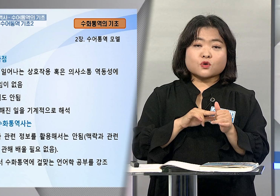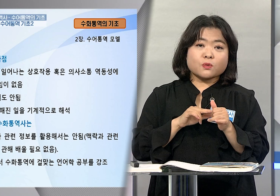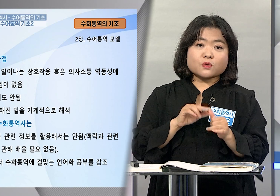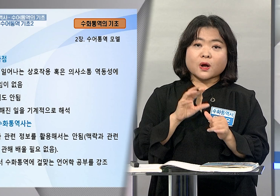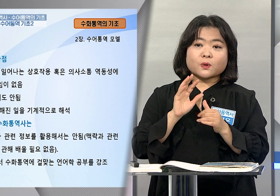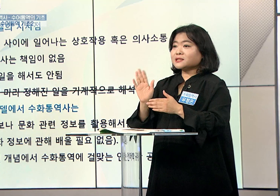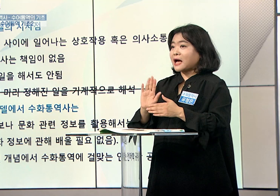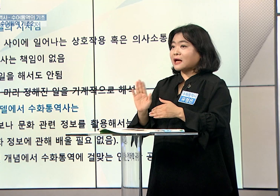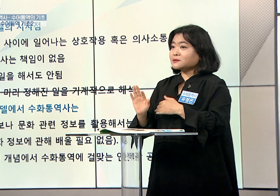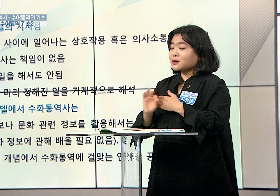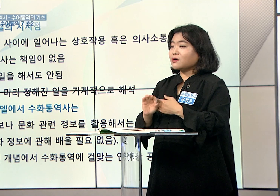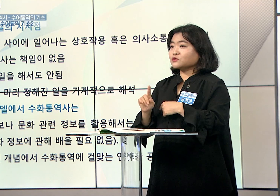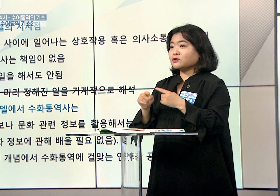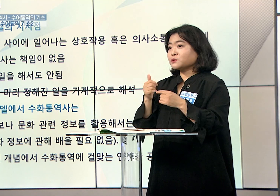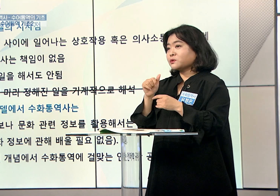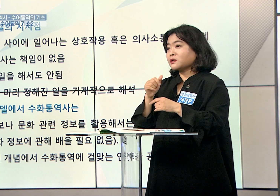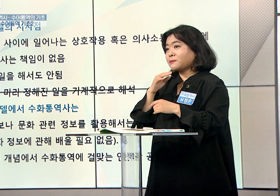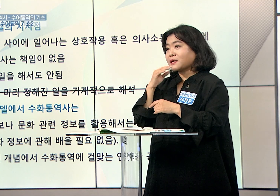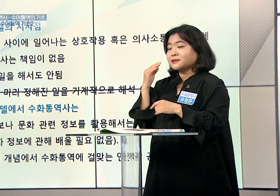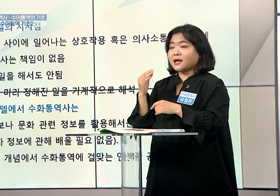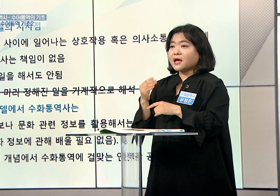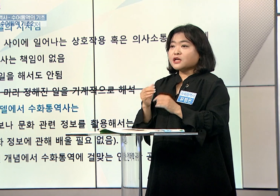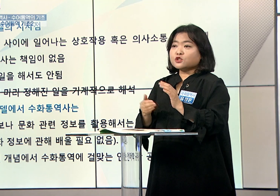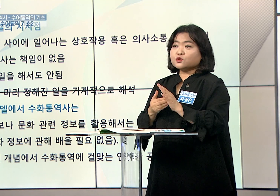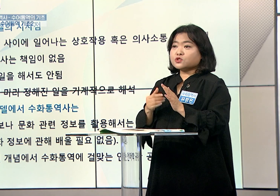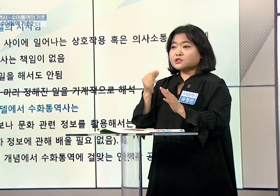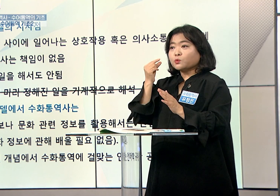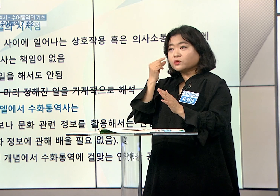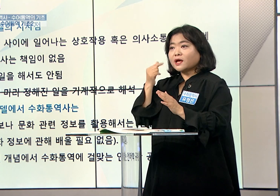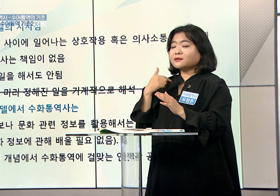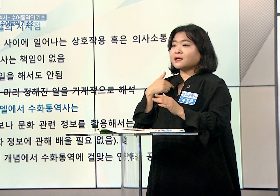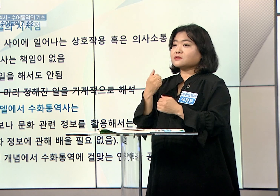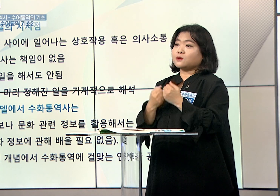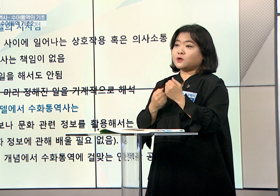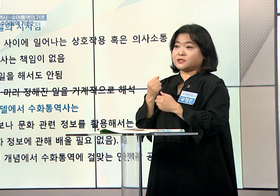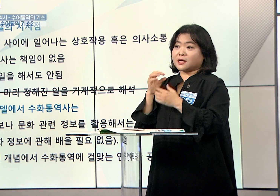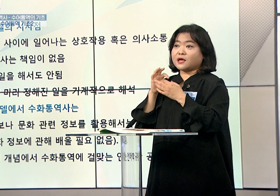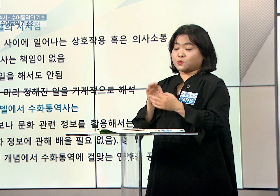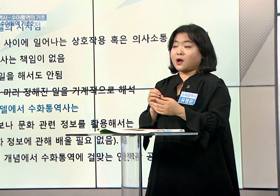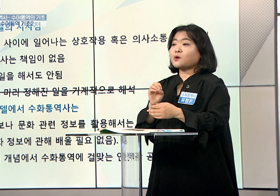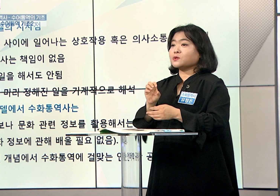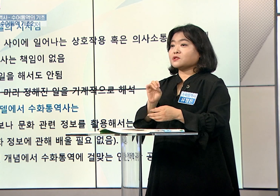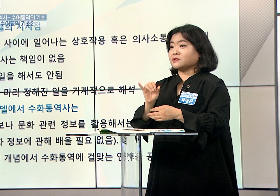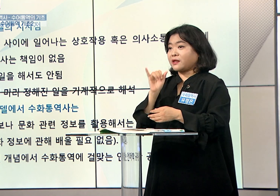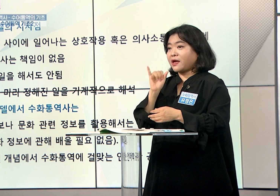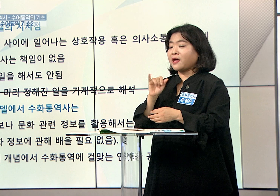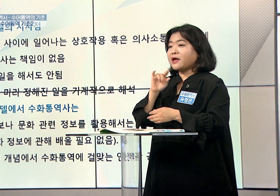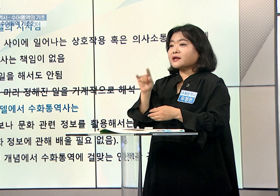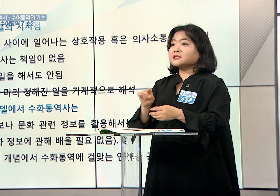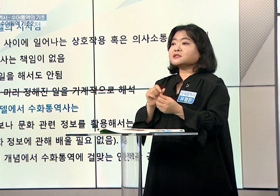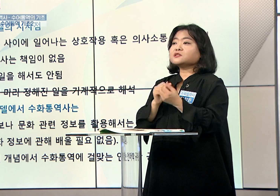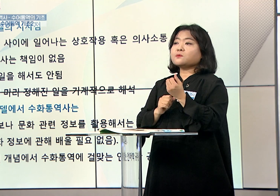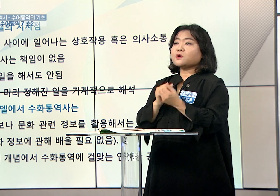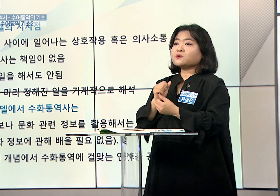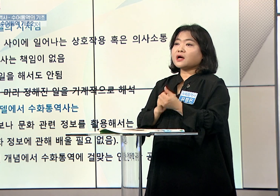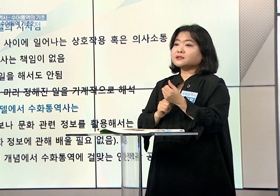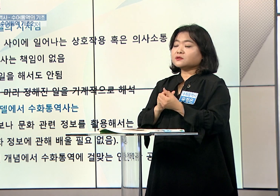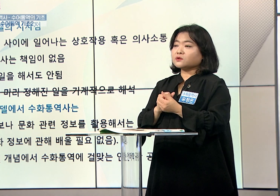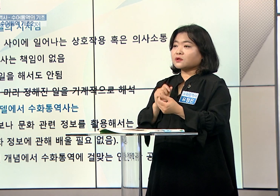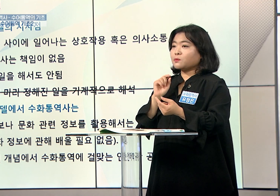정보를 활용하지 않으면 수화통역이 바르게 이루어지지 못한다는 설명을 제가 계속 하고 있었는데 그 설명과는 어떻게